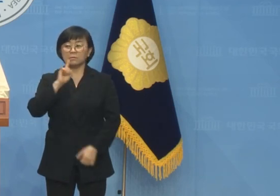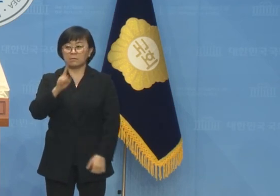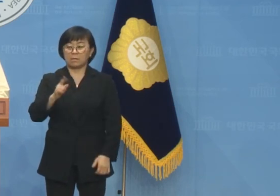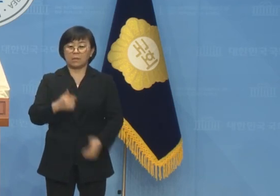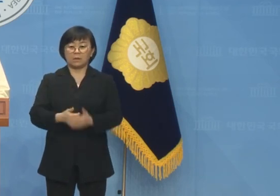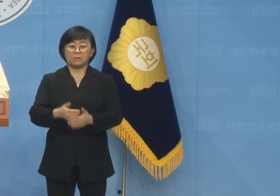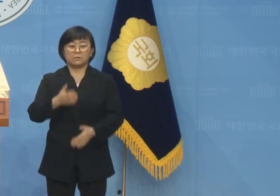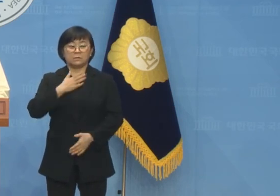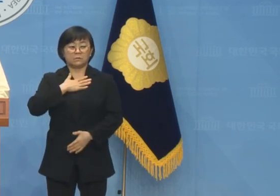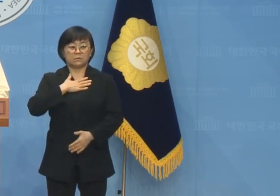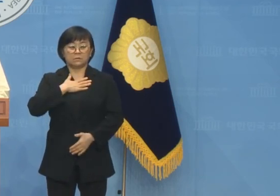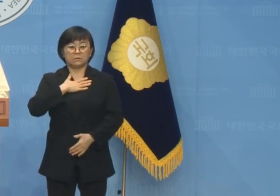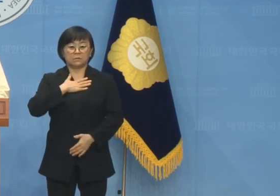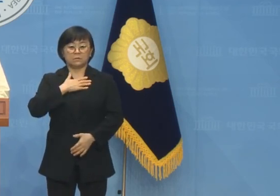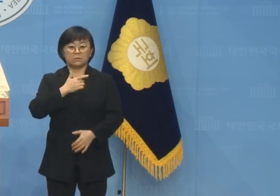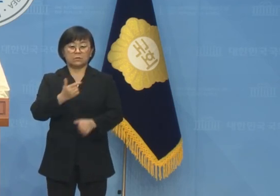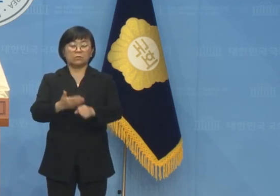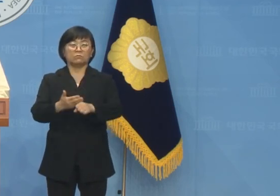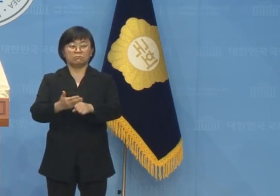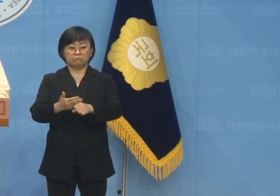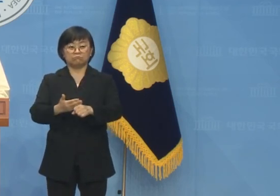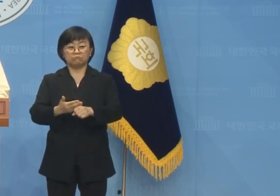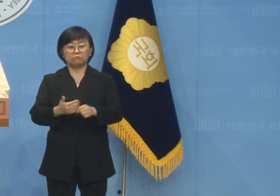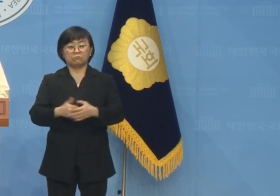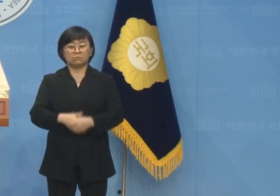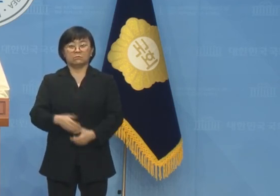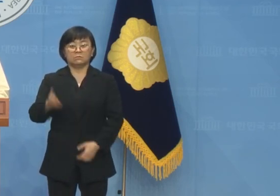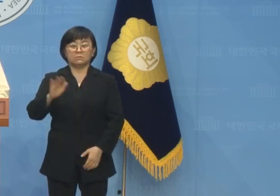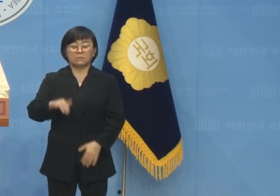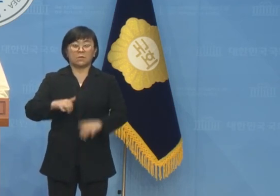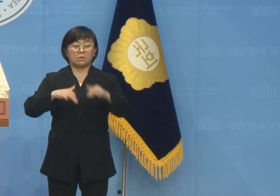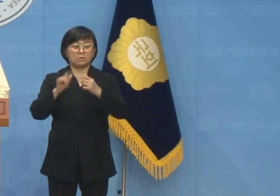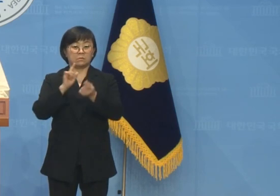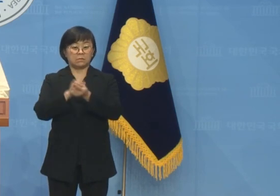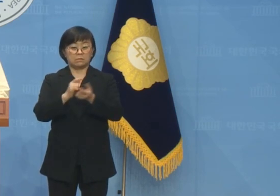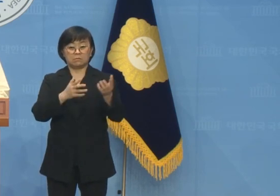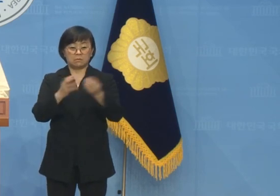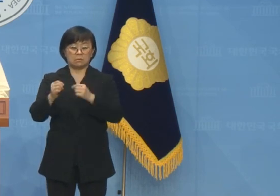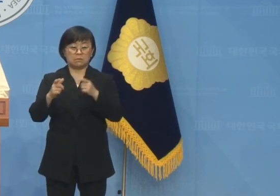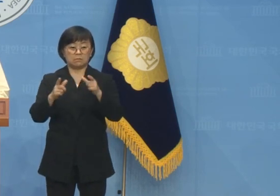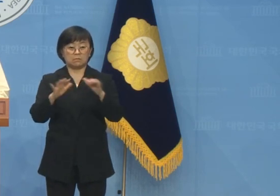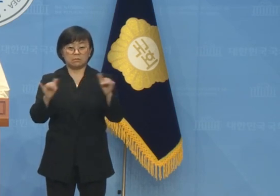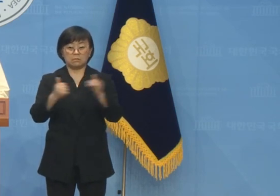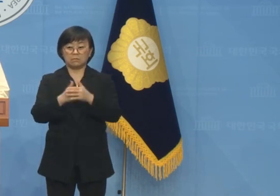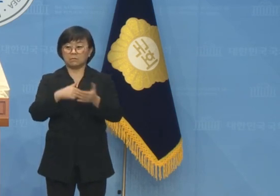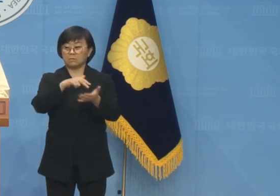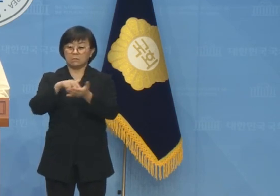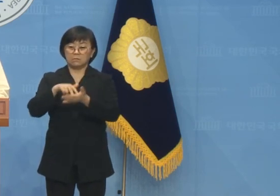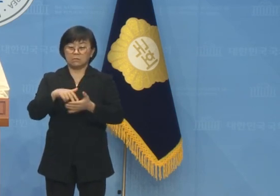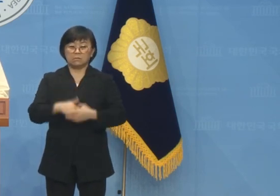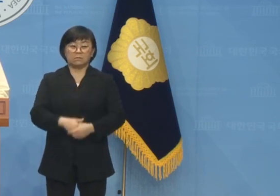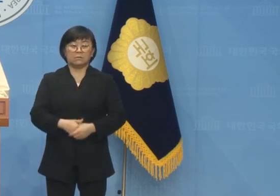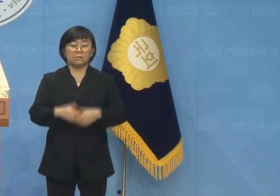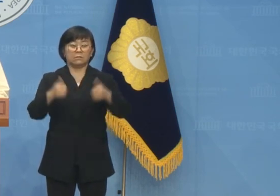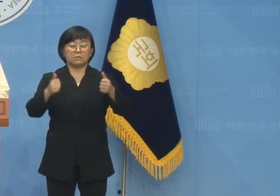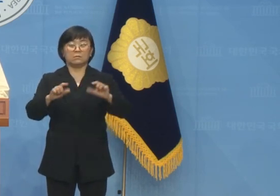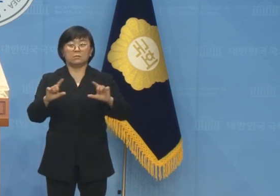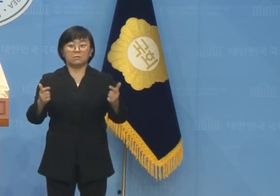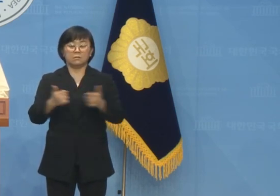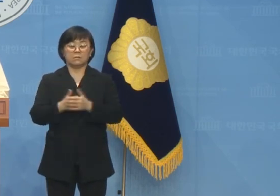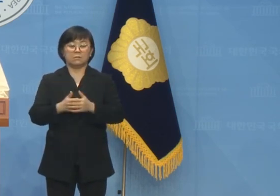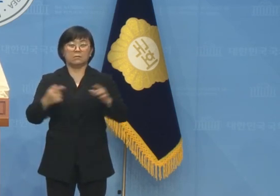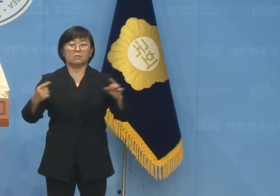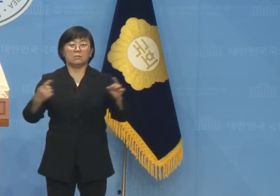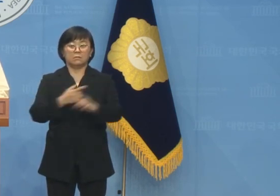하니까 참 과분하게 느껴집니다 그런데 제가 거리에서 만나는 수많은 주민들의 목소리는 심판이 아니라